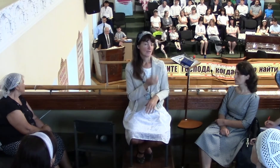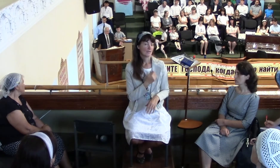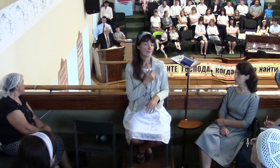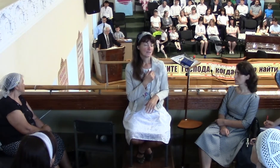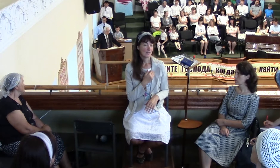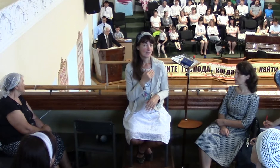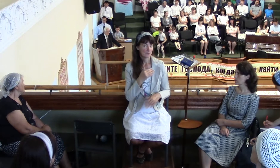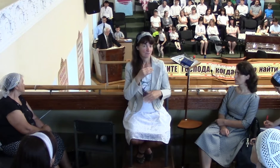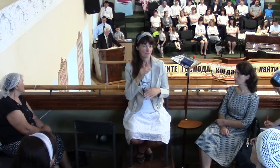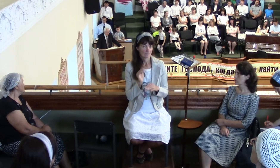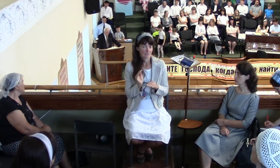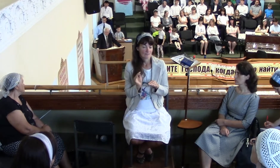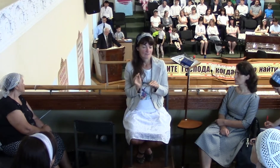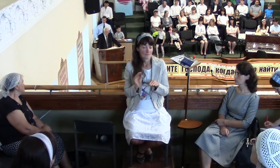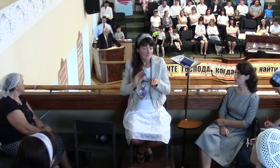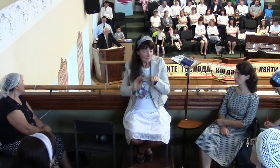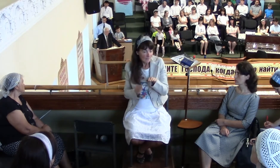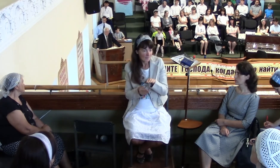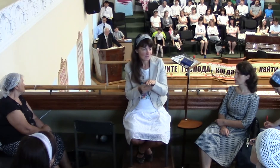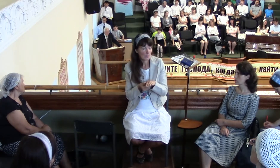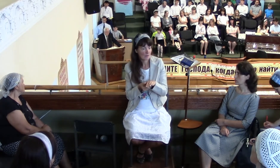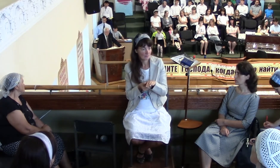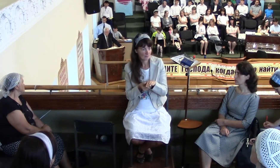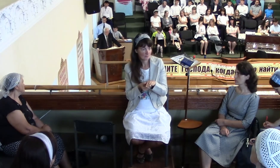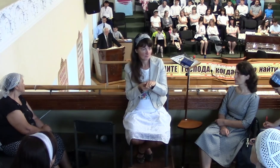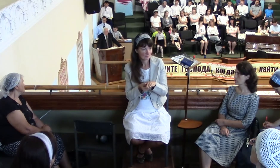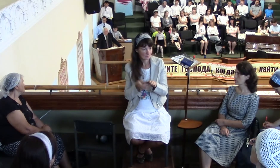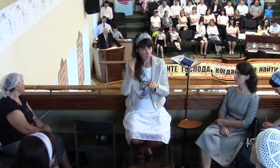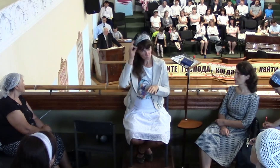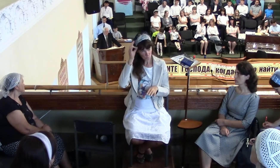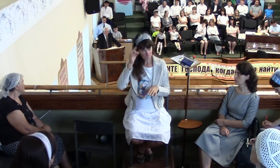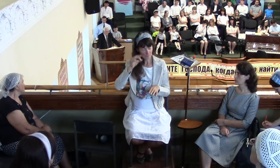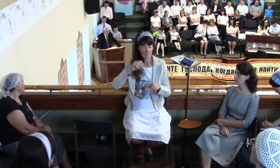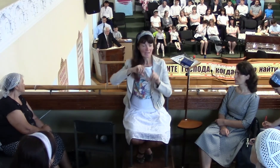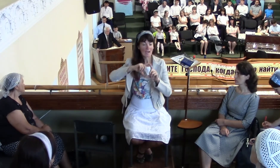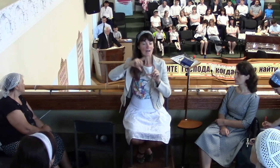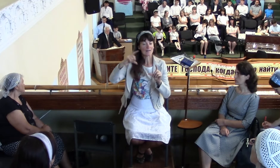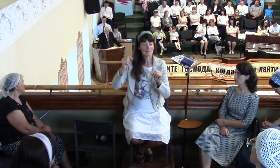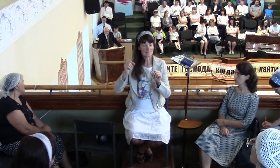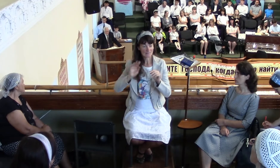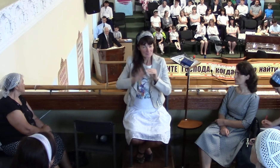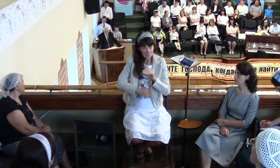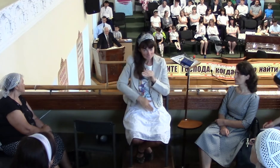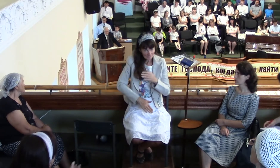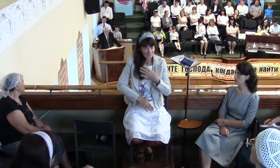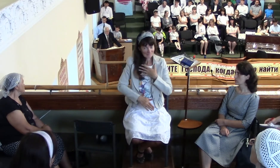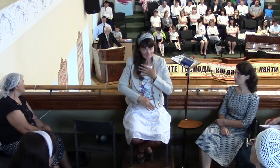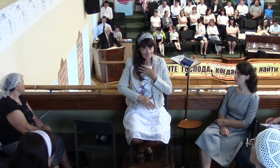Выбрали смоковные листья, сшили поясание. Им казалось, что теперь они, как